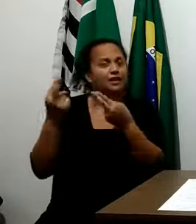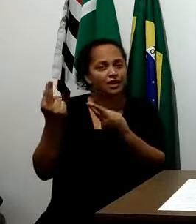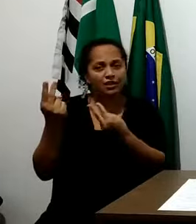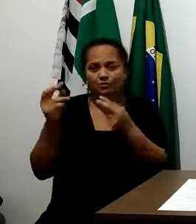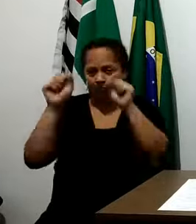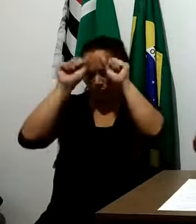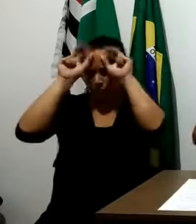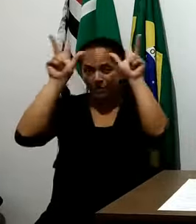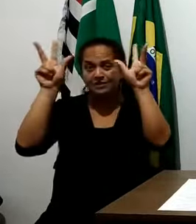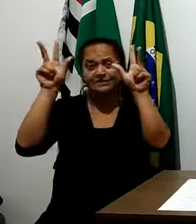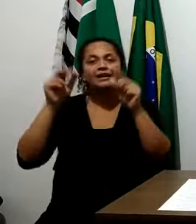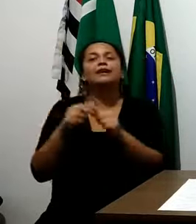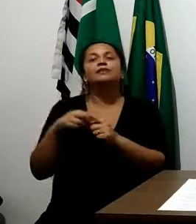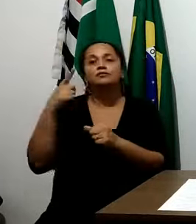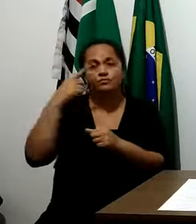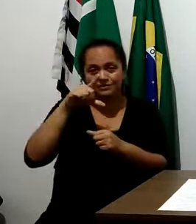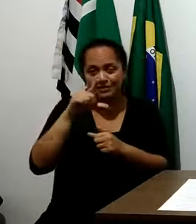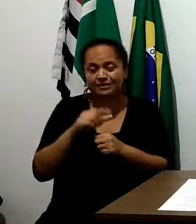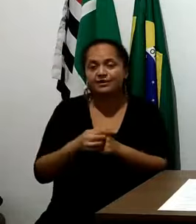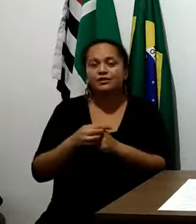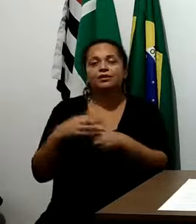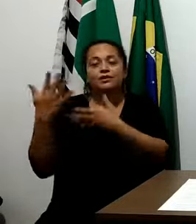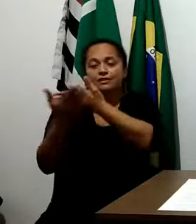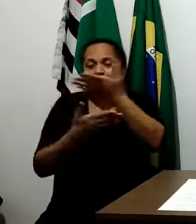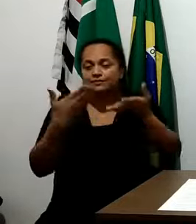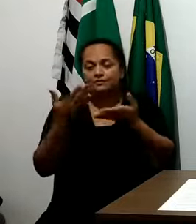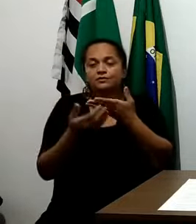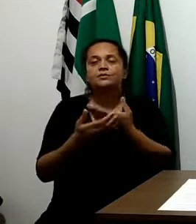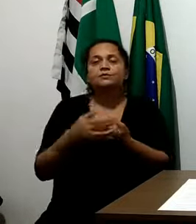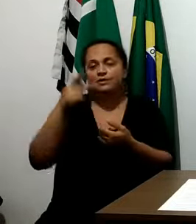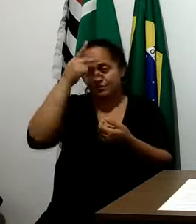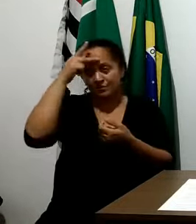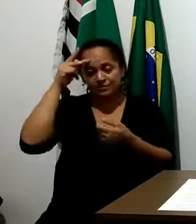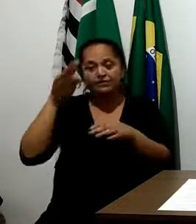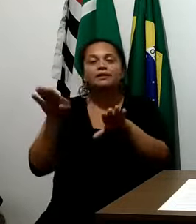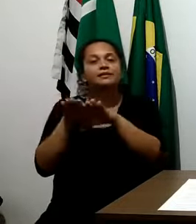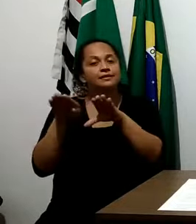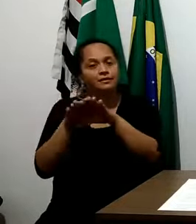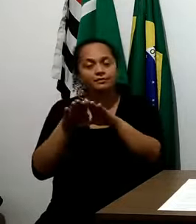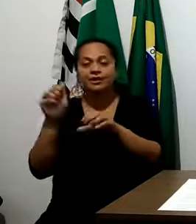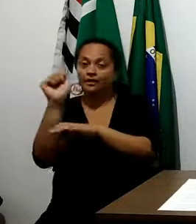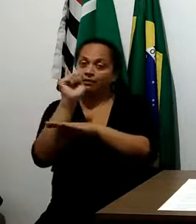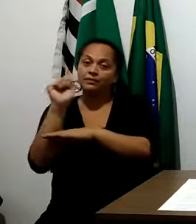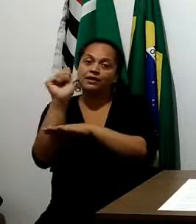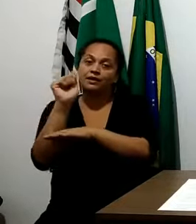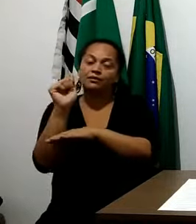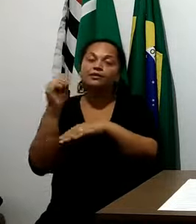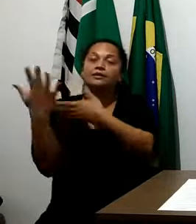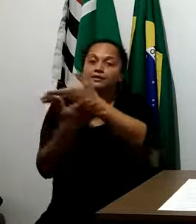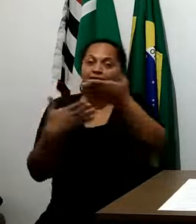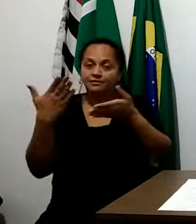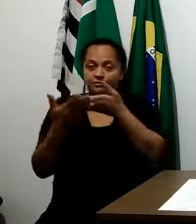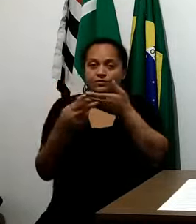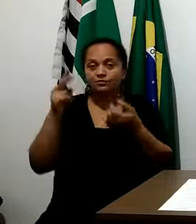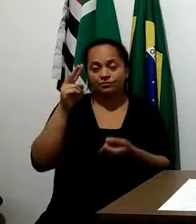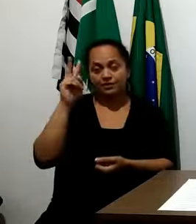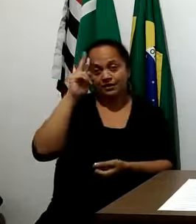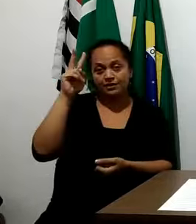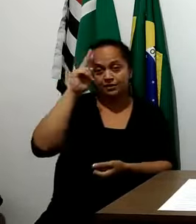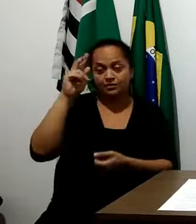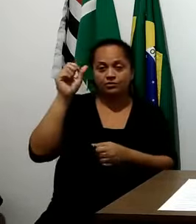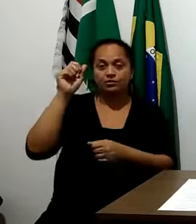assim como Abraão conseguiu mudar a história de Ló, nós podemos e temos a responsabilidade de mudar a